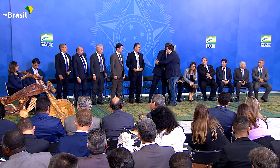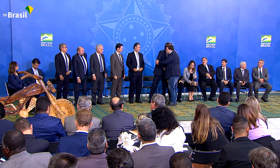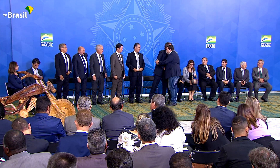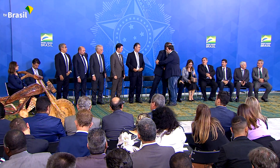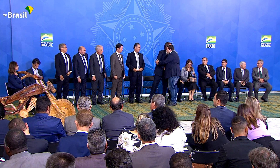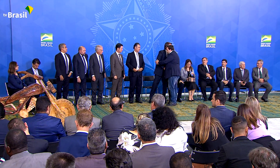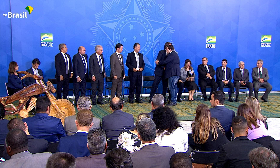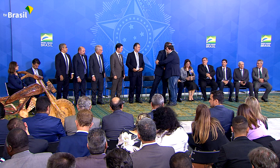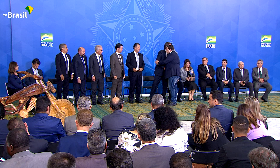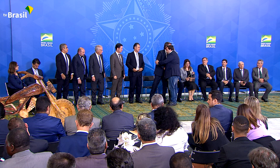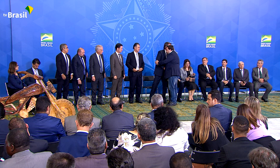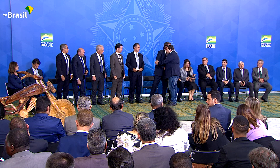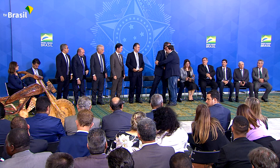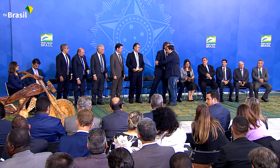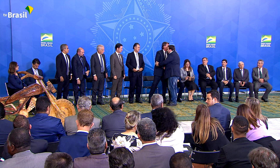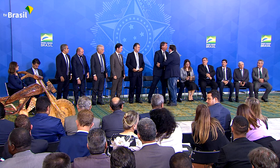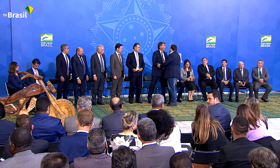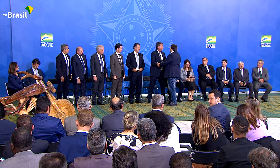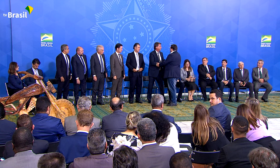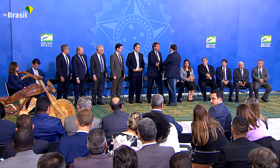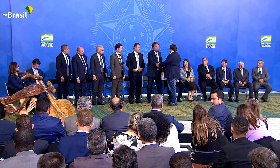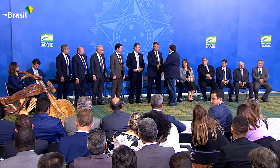E aí